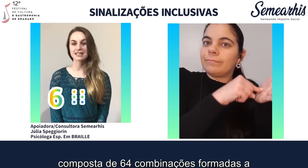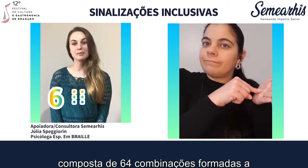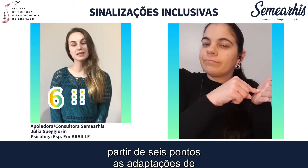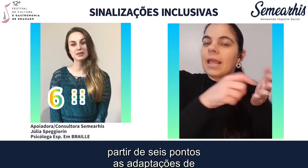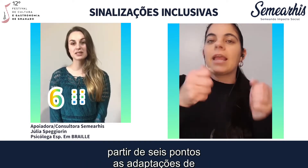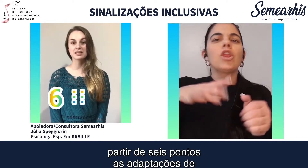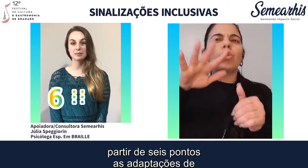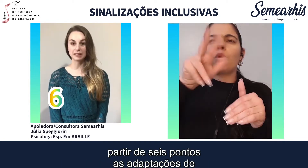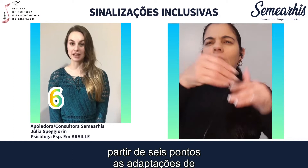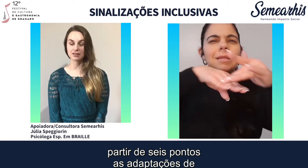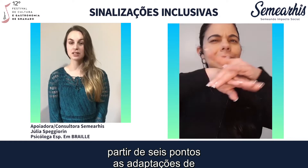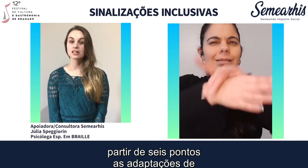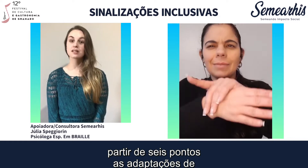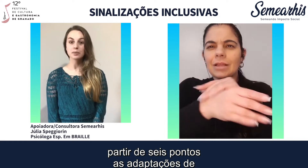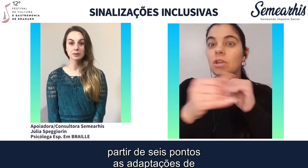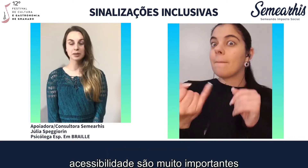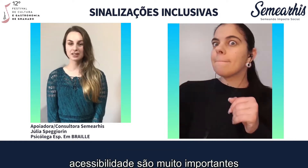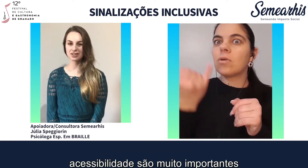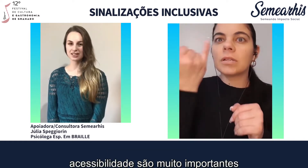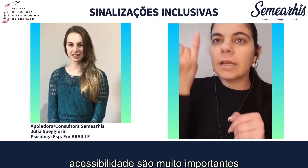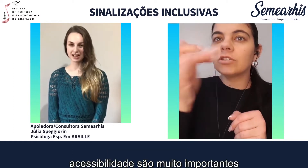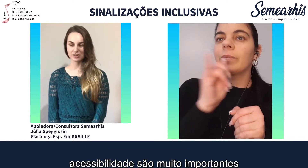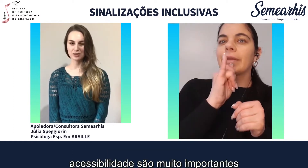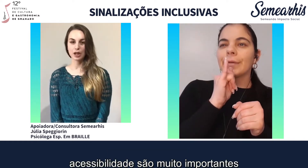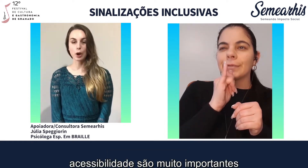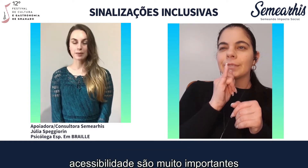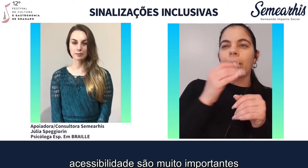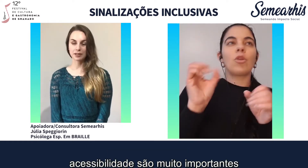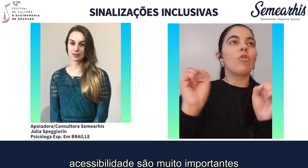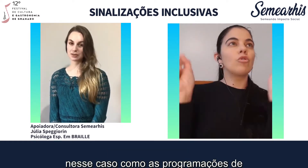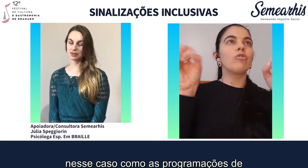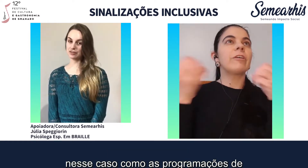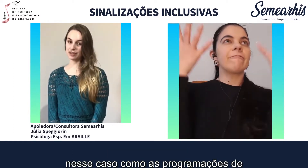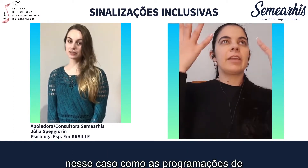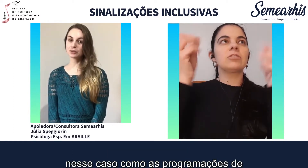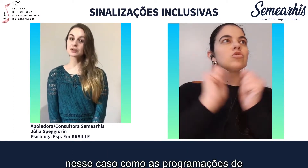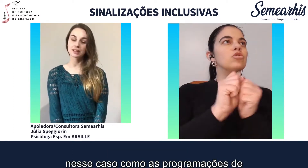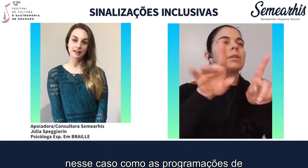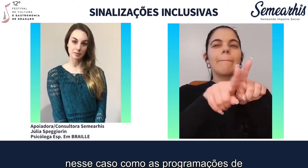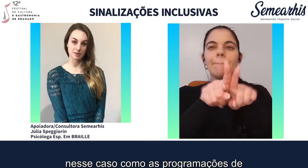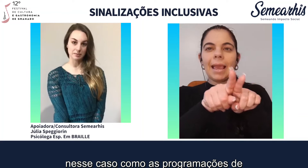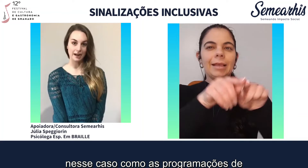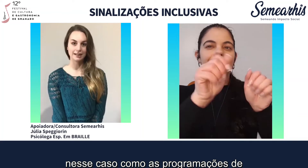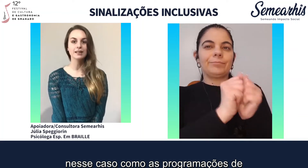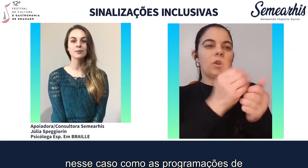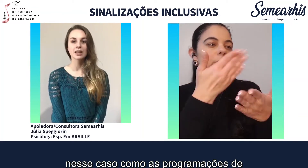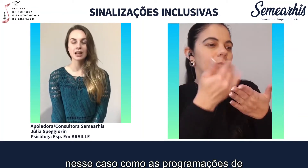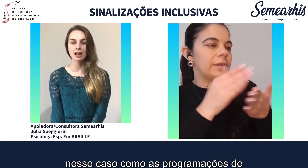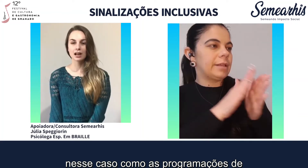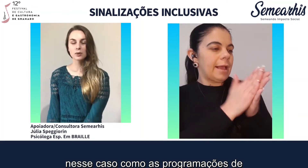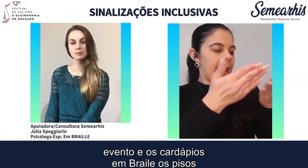As adaptações de acessibilidade são muito importantes nesse caso, como as programações de evento e os cardápios em